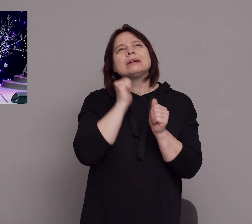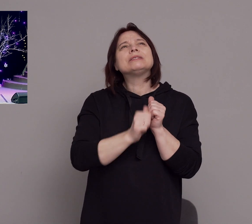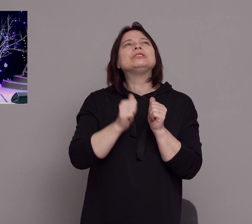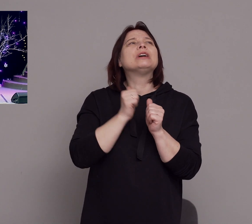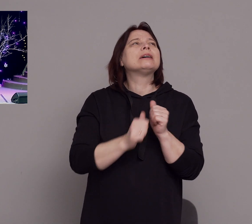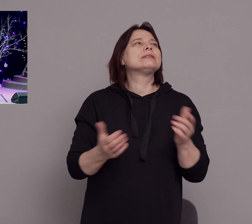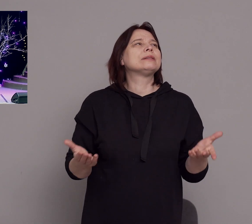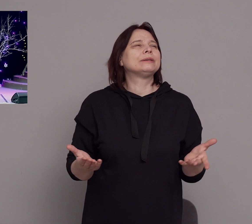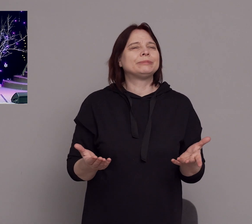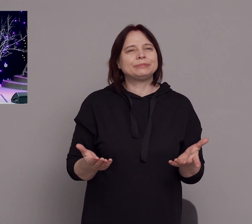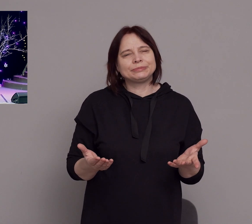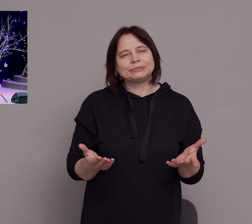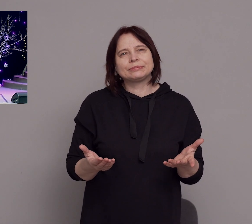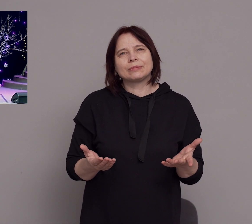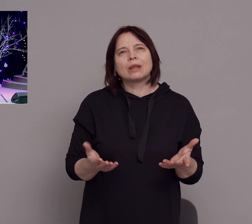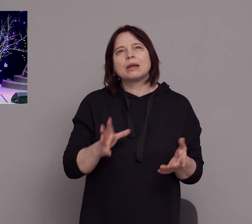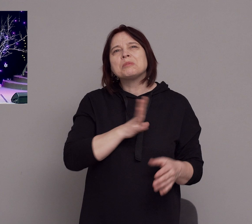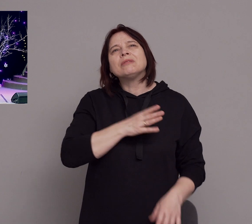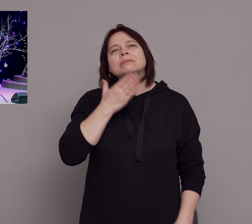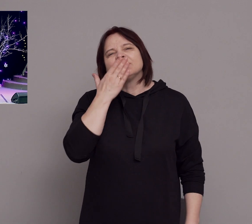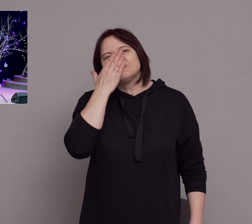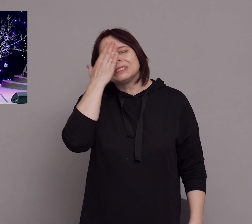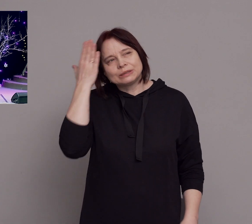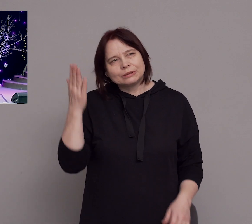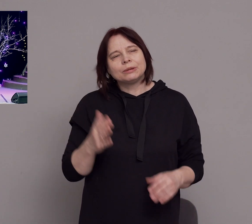мы живем, чтобы просто оставить впечатление.